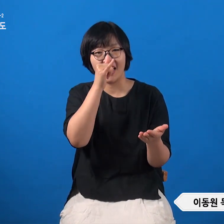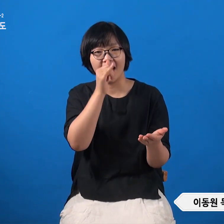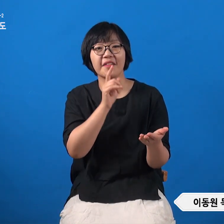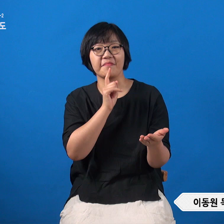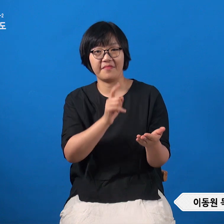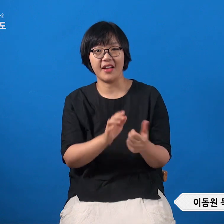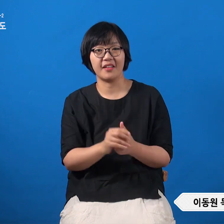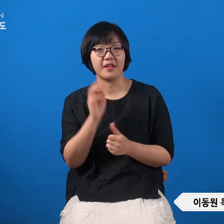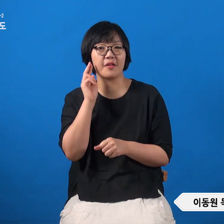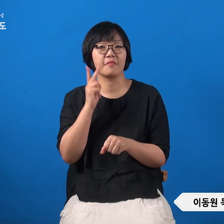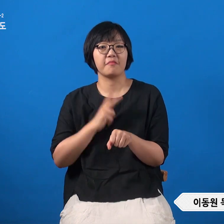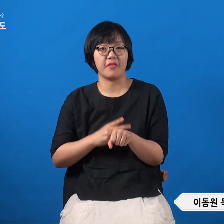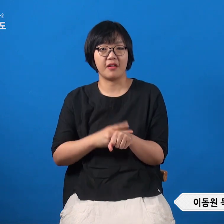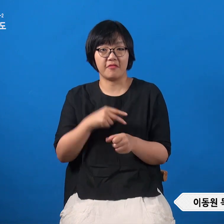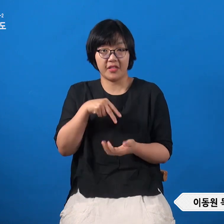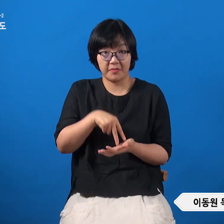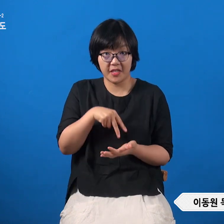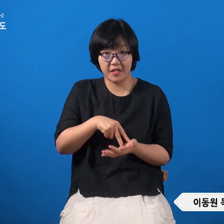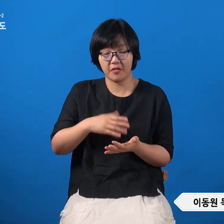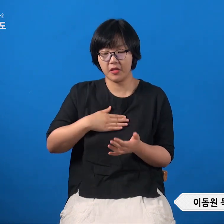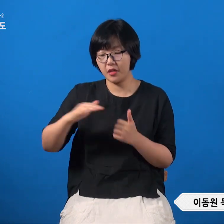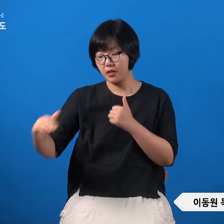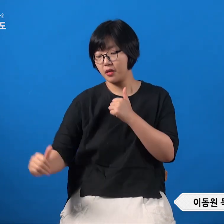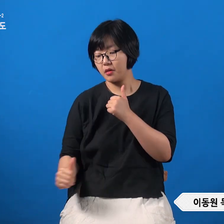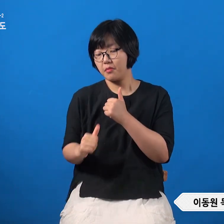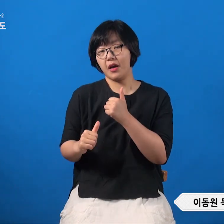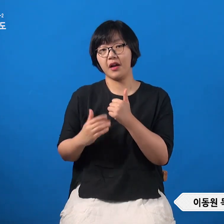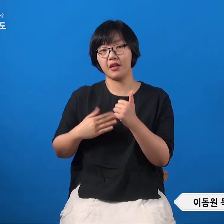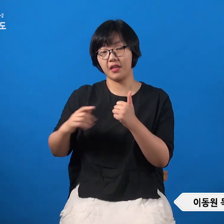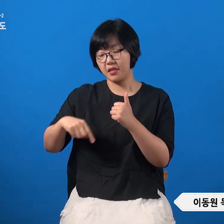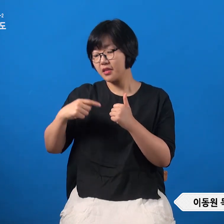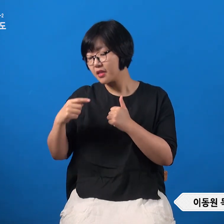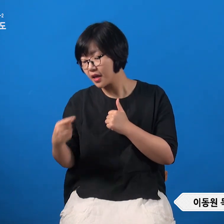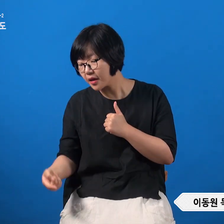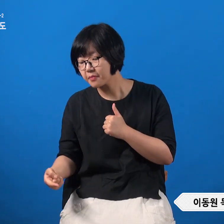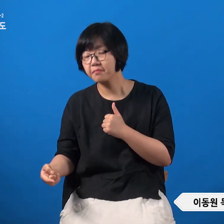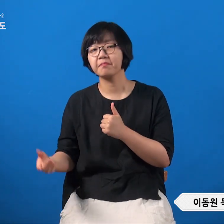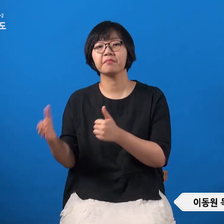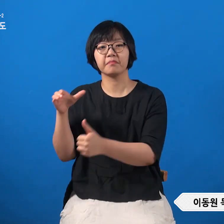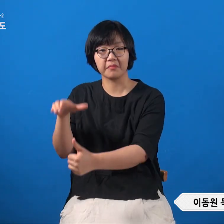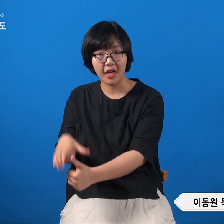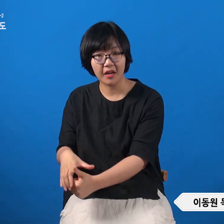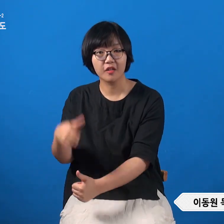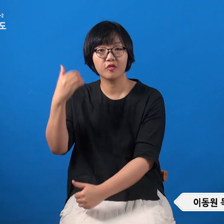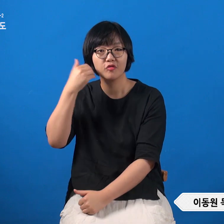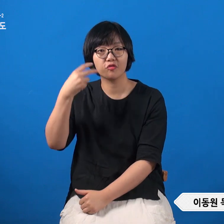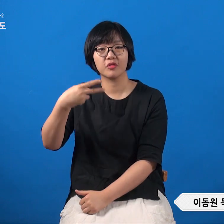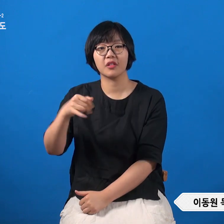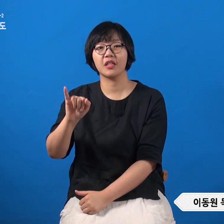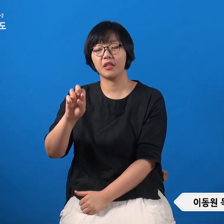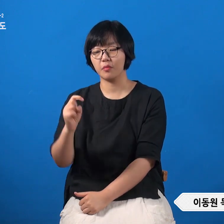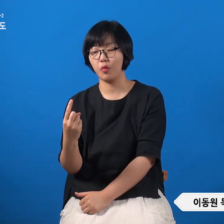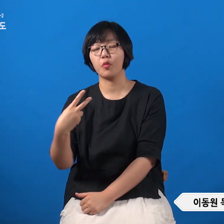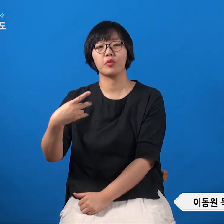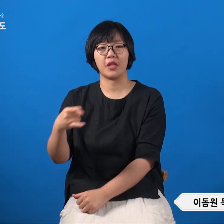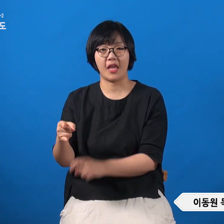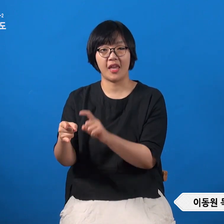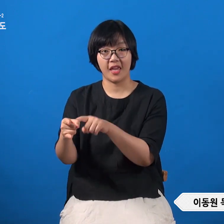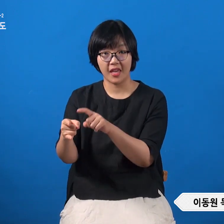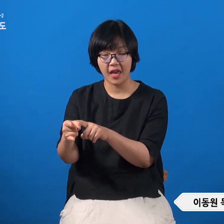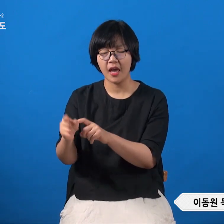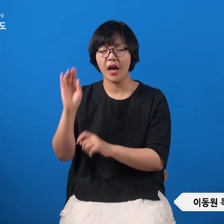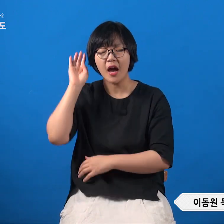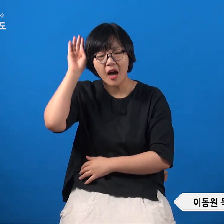바울 사도가 자신의 승계자, 후계자 역할을 할 디모데에게 그가 어떤 자세로, 어떤